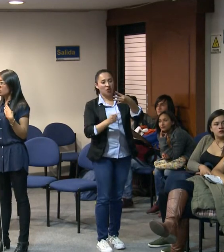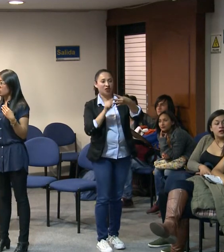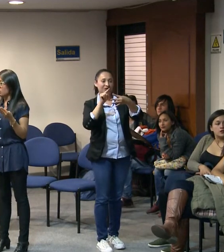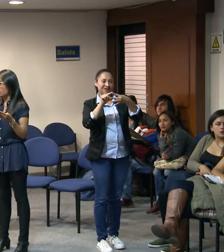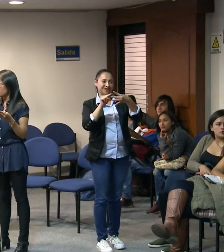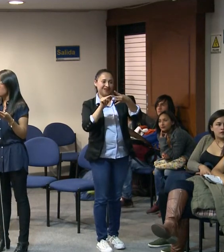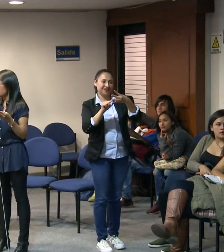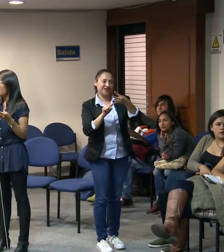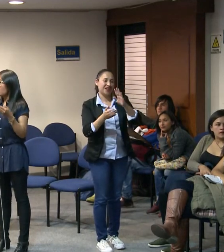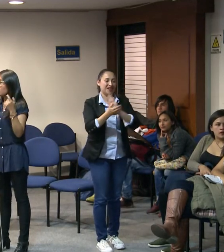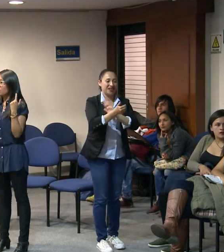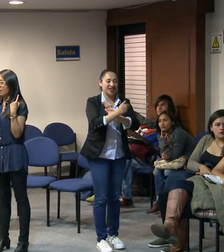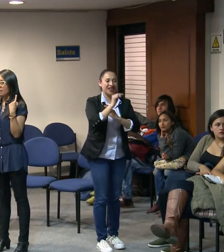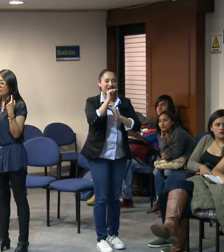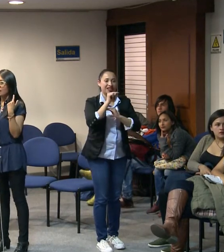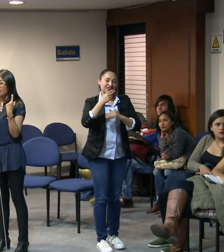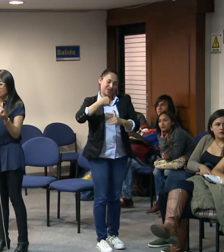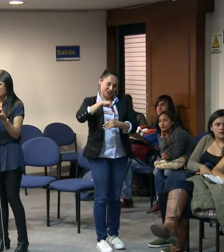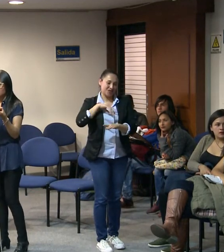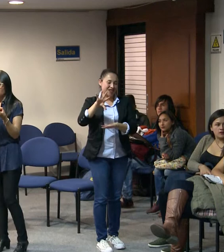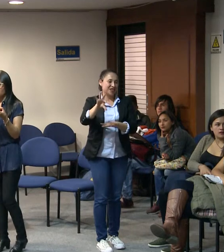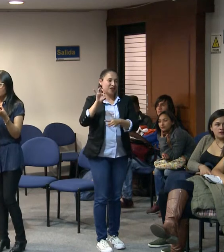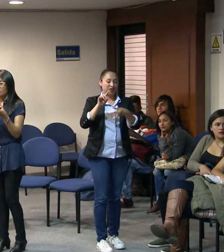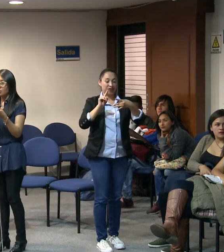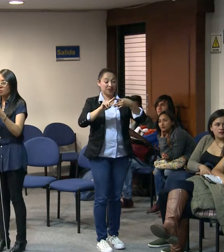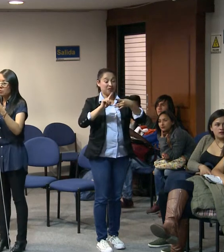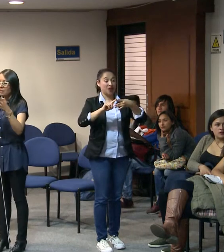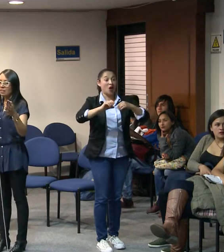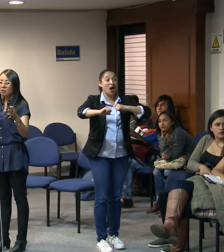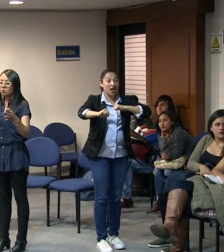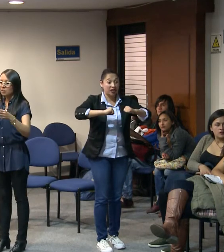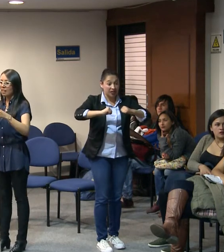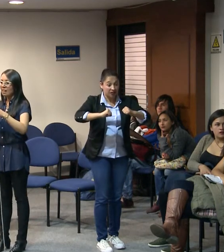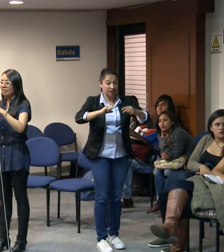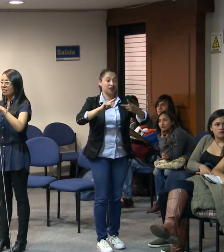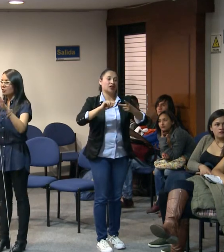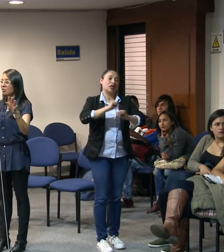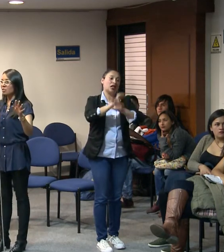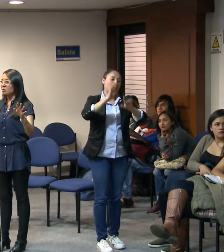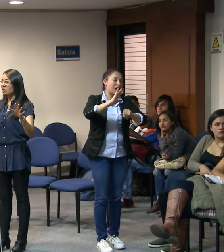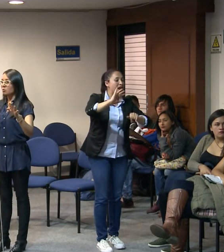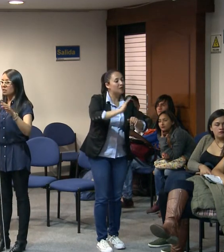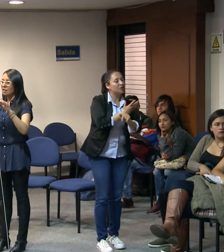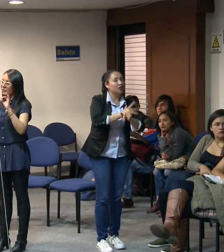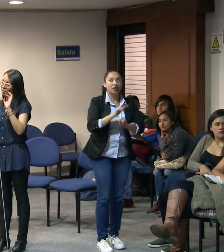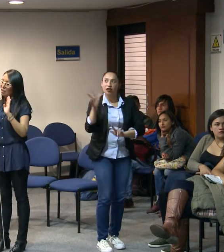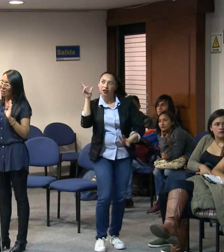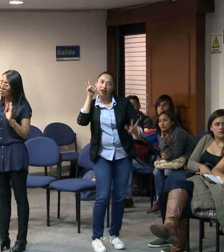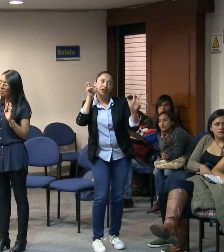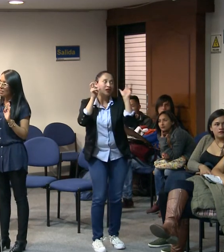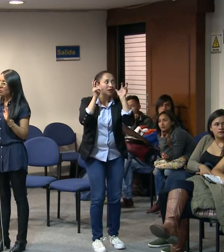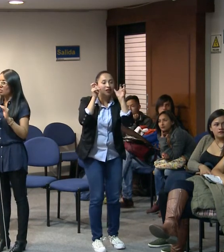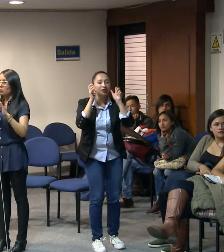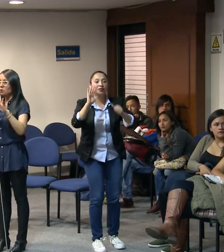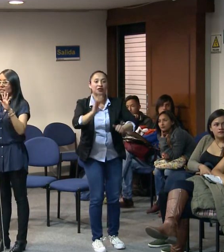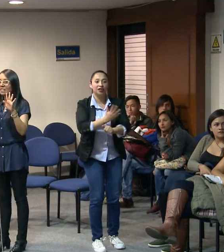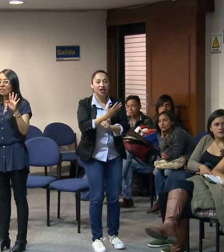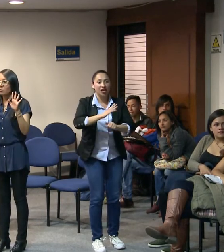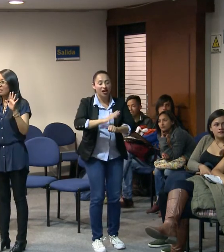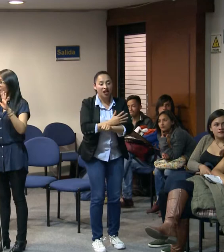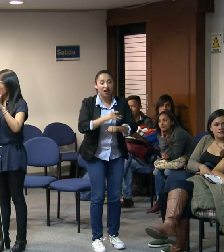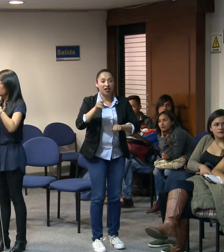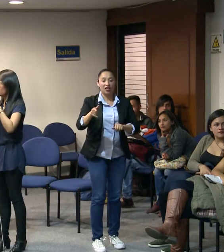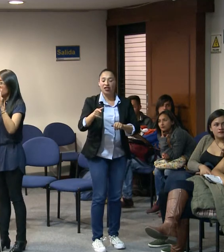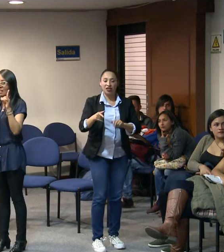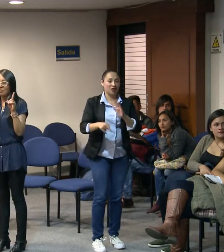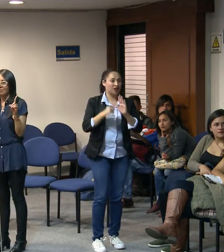ejecutivas que nosotros tenemos, porque es activación y obviamente la música, ellos escuchan música, pero la mayoría escucha música y de